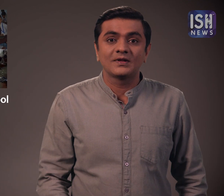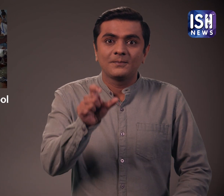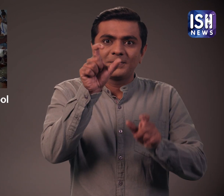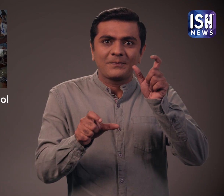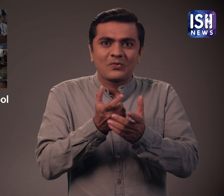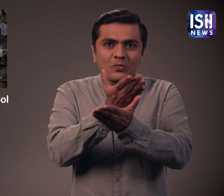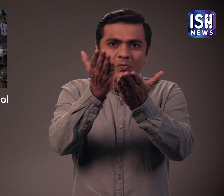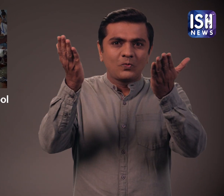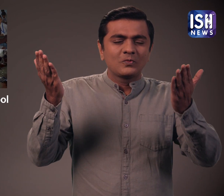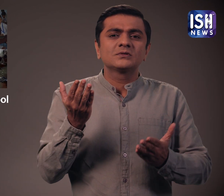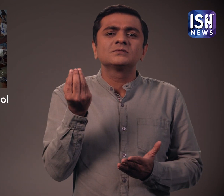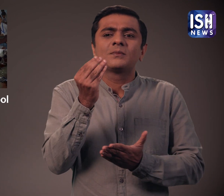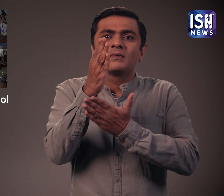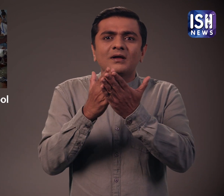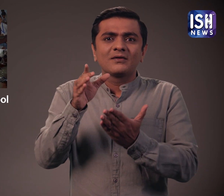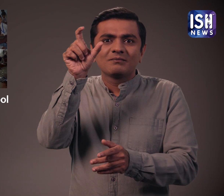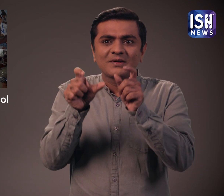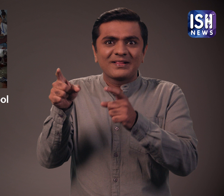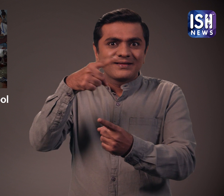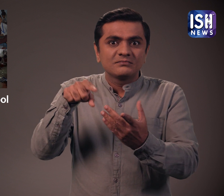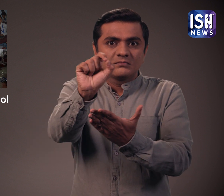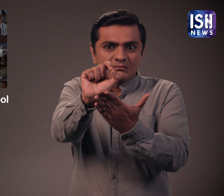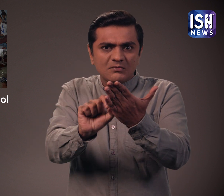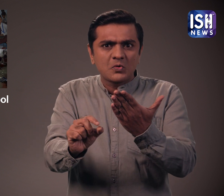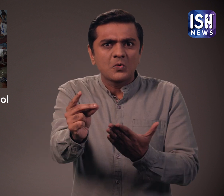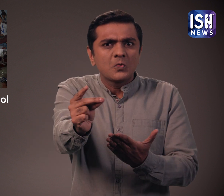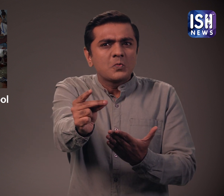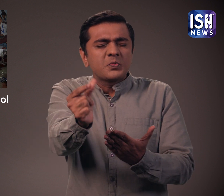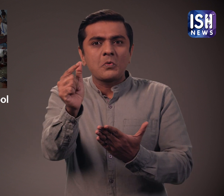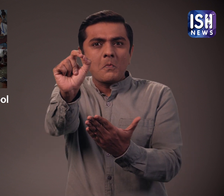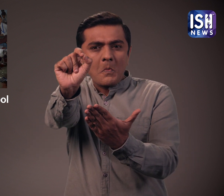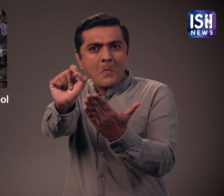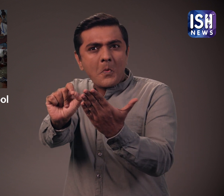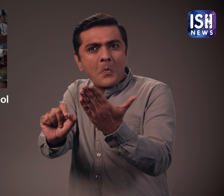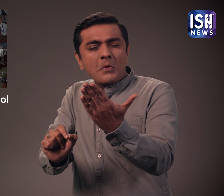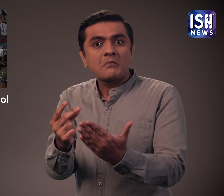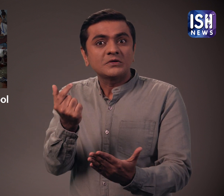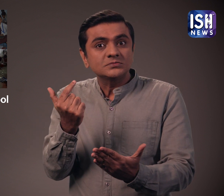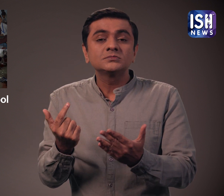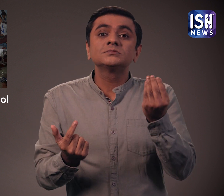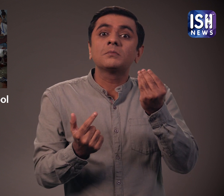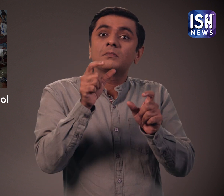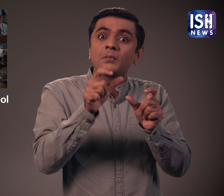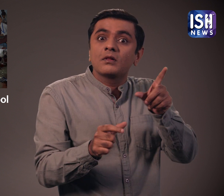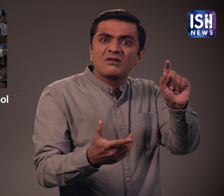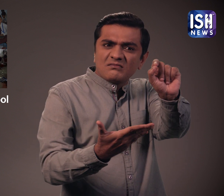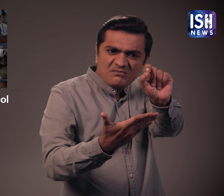कुछ लोग दाएं हाथ से लिखते हैं और कुछ लोग अपने बाएं हाथ से तेज लिखते हैं